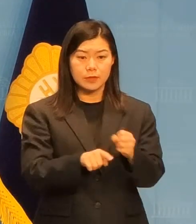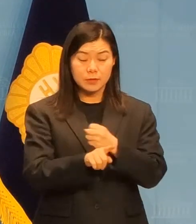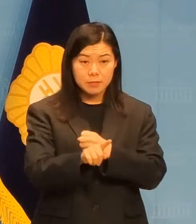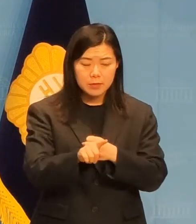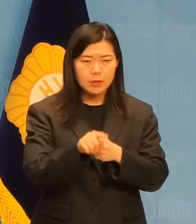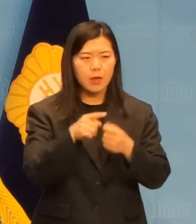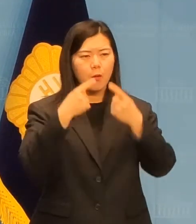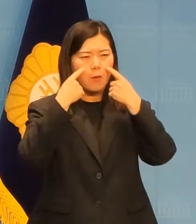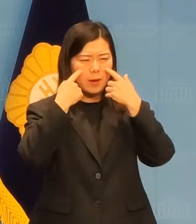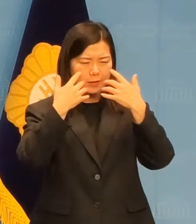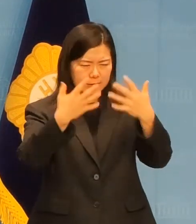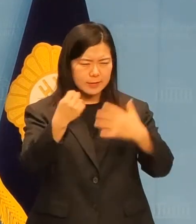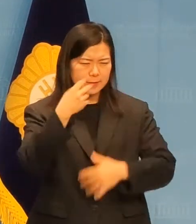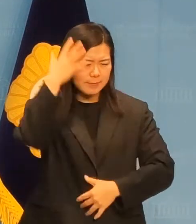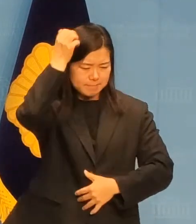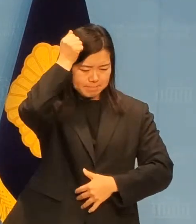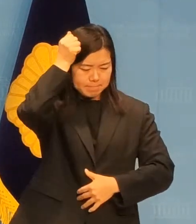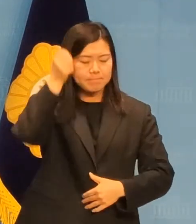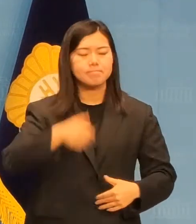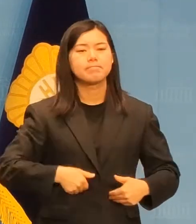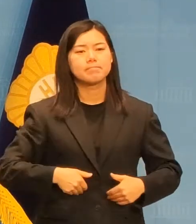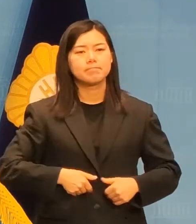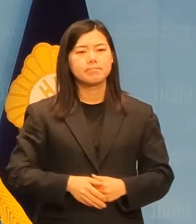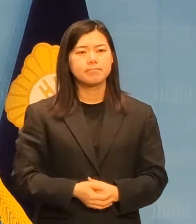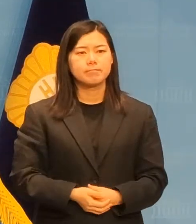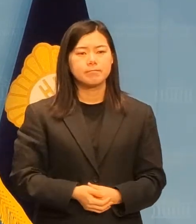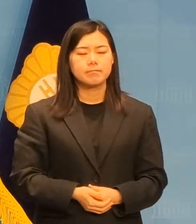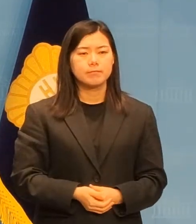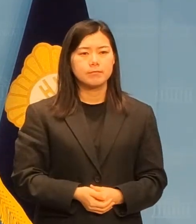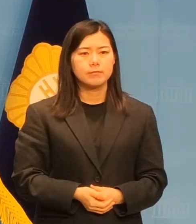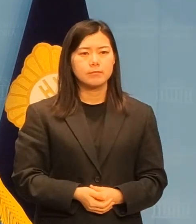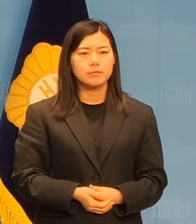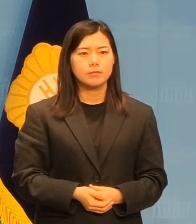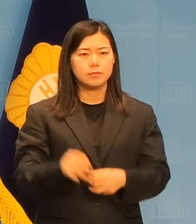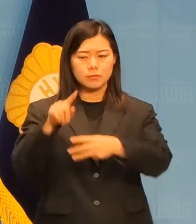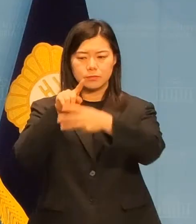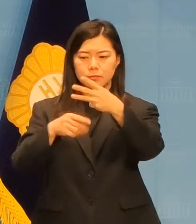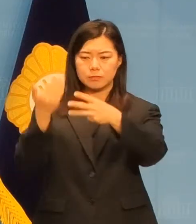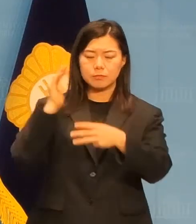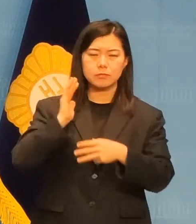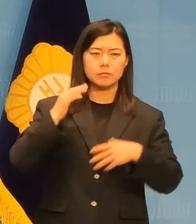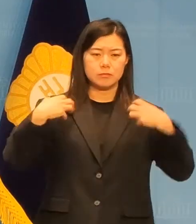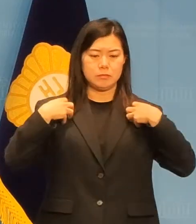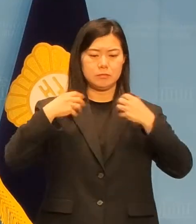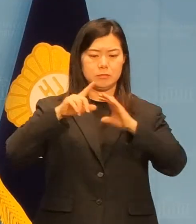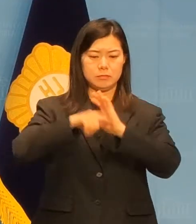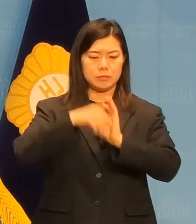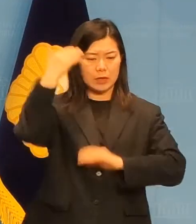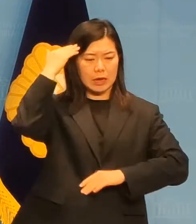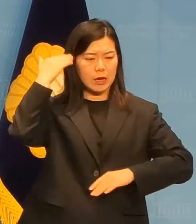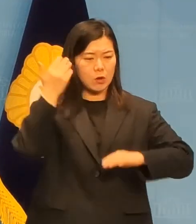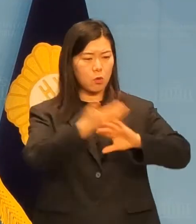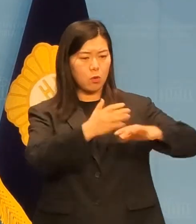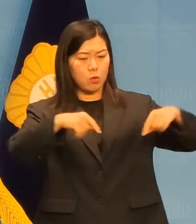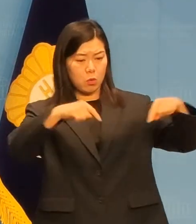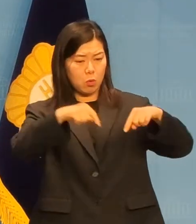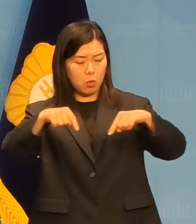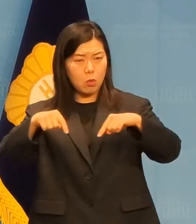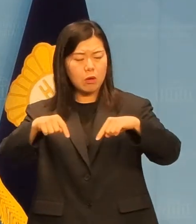분명하게 되새길 필요가 있습니다. 윤석열 정부 시기 한국 외교는